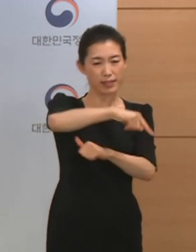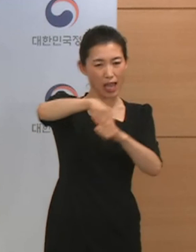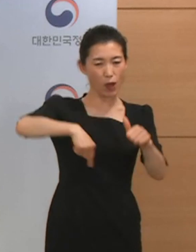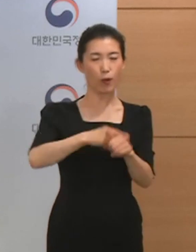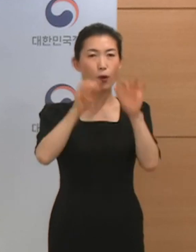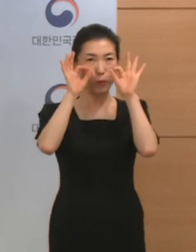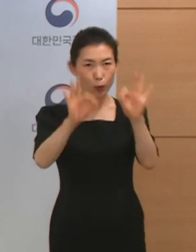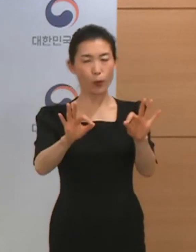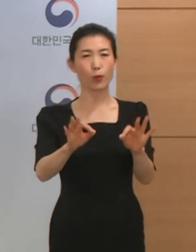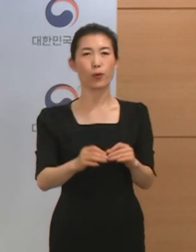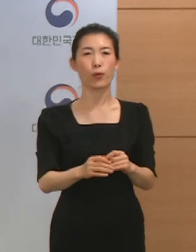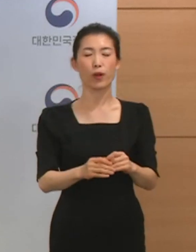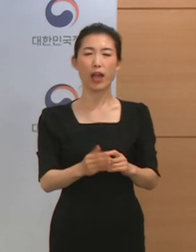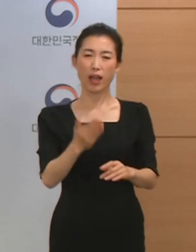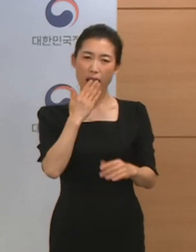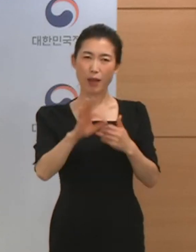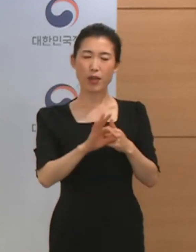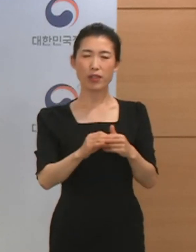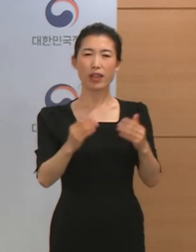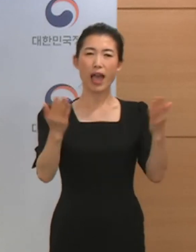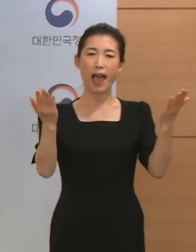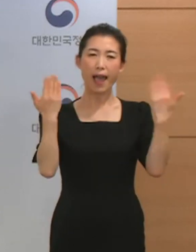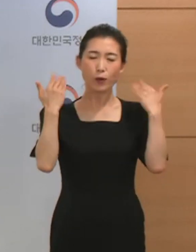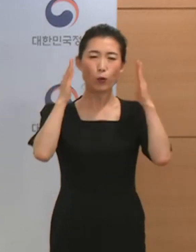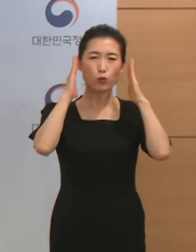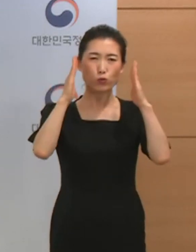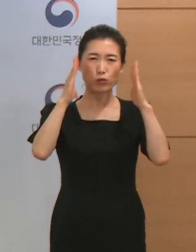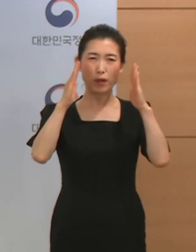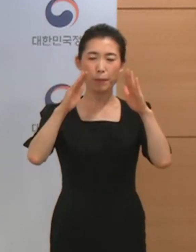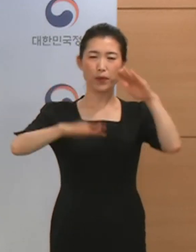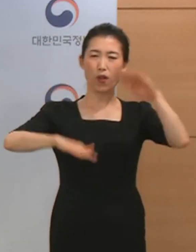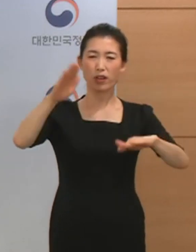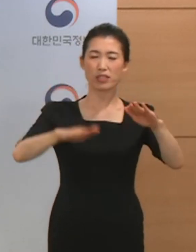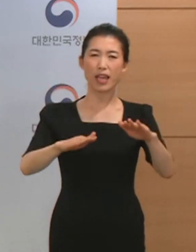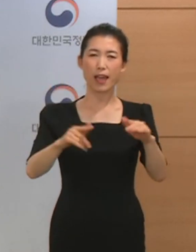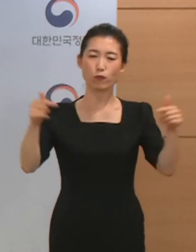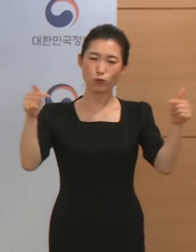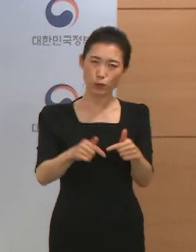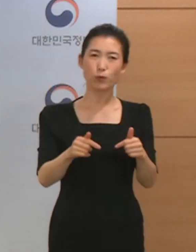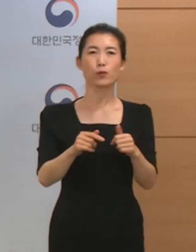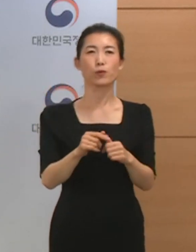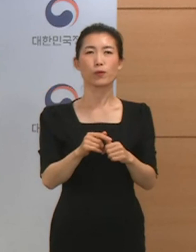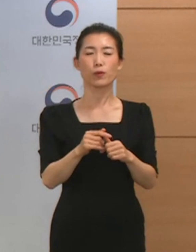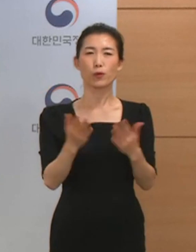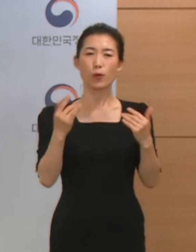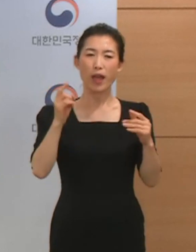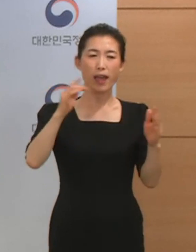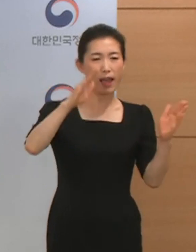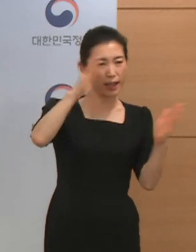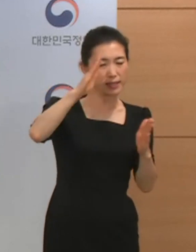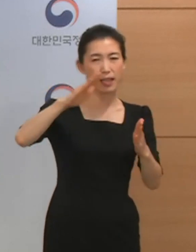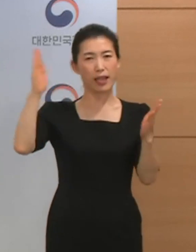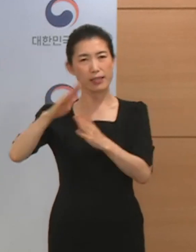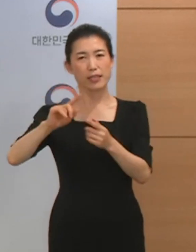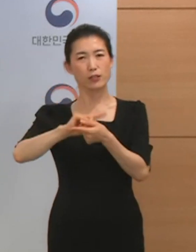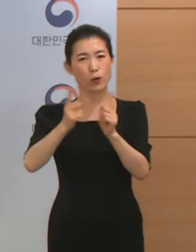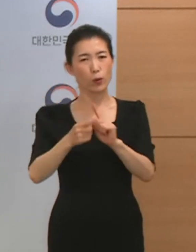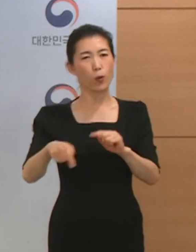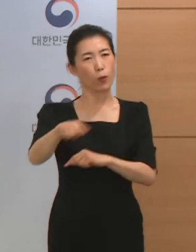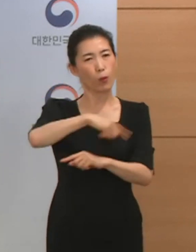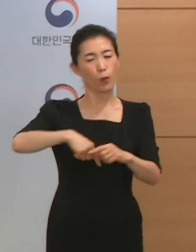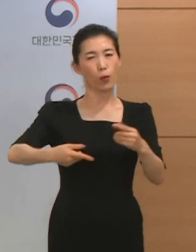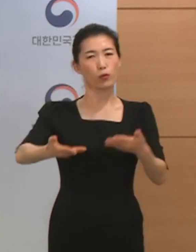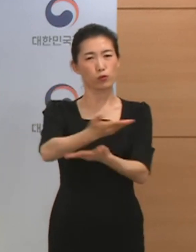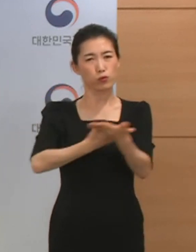반영해서 가급적 학력 격차나 혹은 수업의 이 질문제들 또 학생들 간의 의사교환